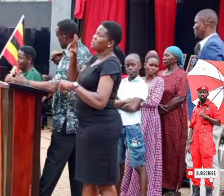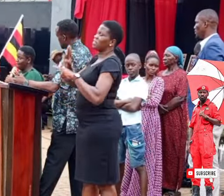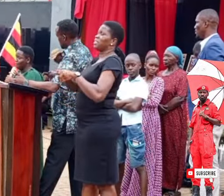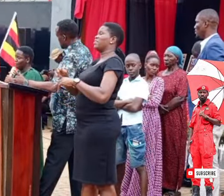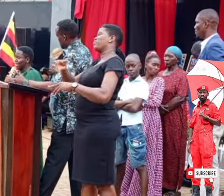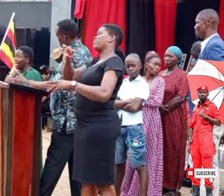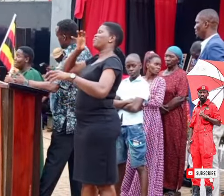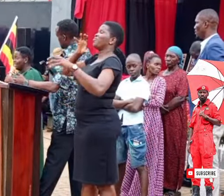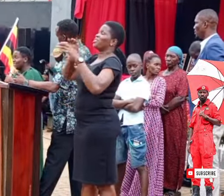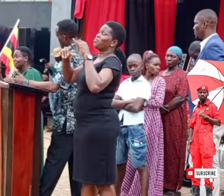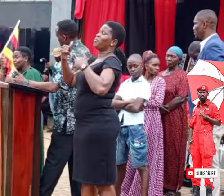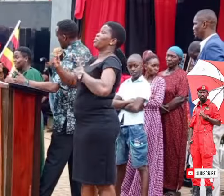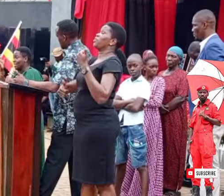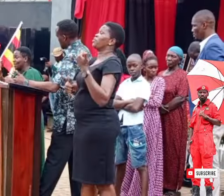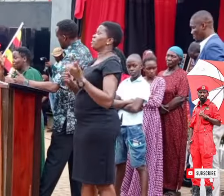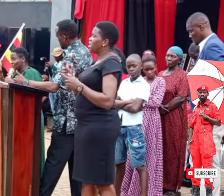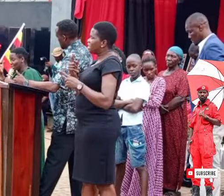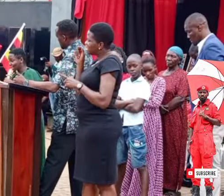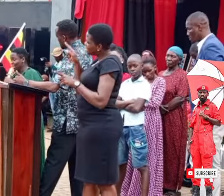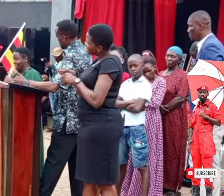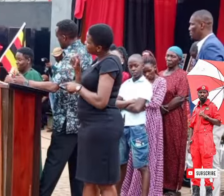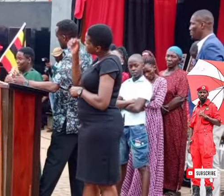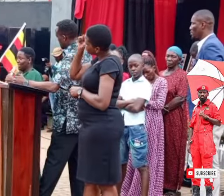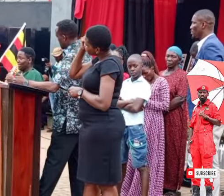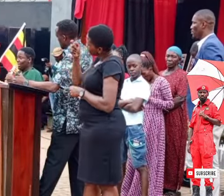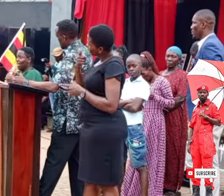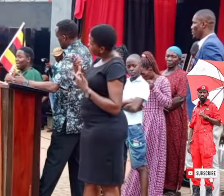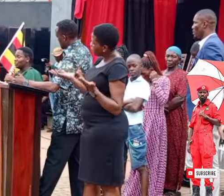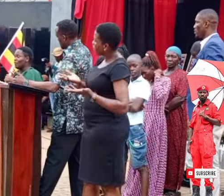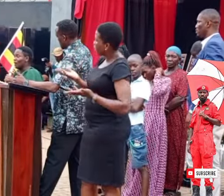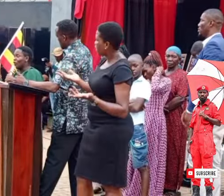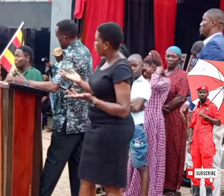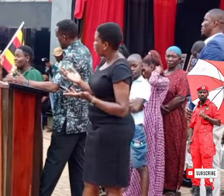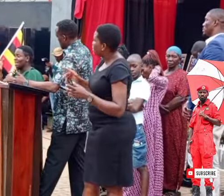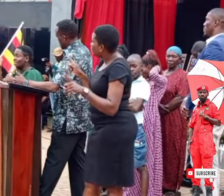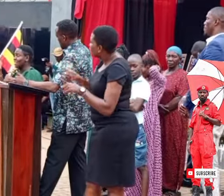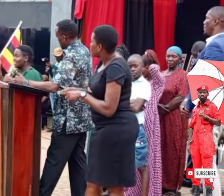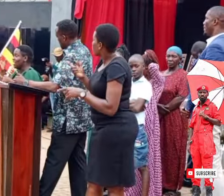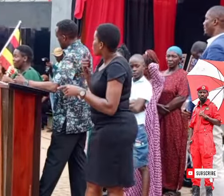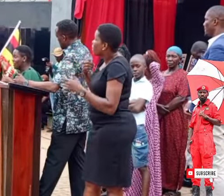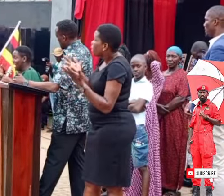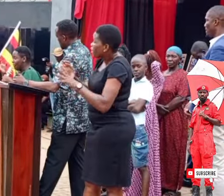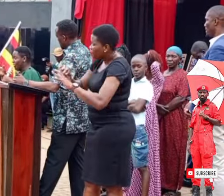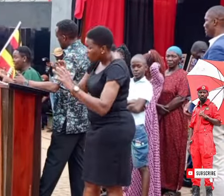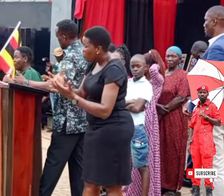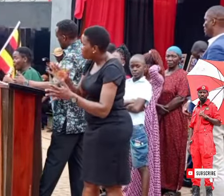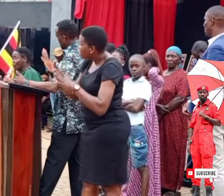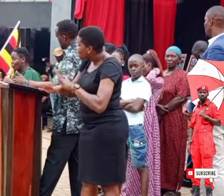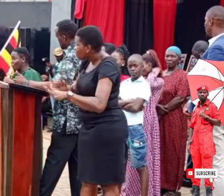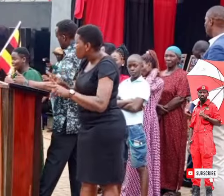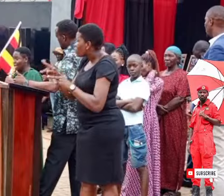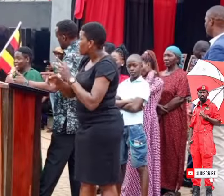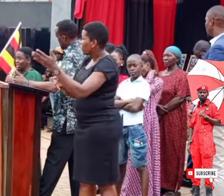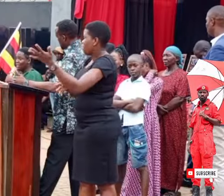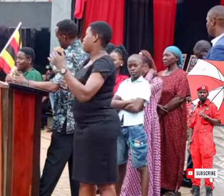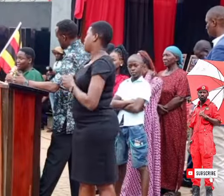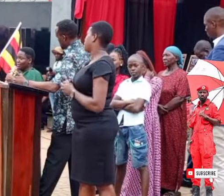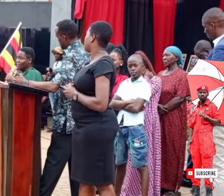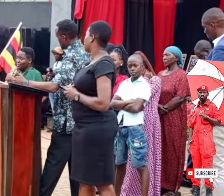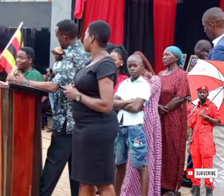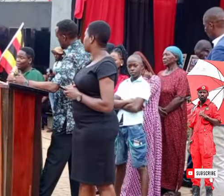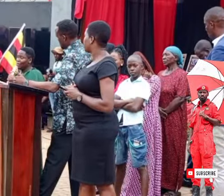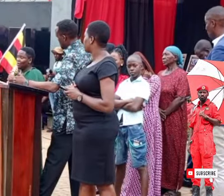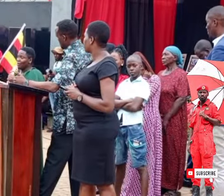ali alyanywa amanyi ntifa gyetuli era asobola okumanya nti ebiseebonaabona ku